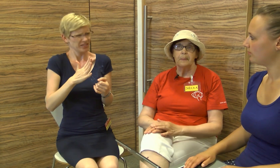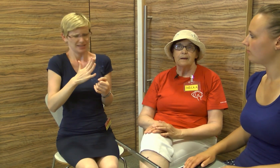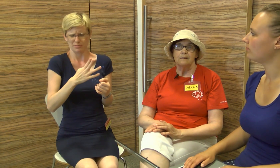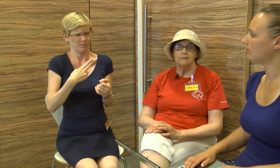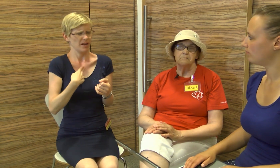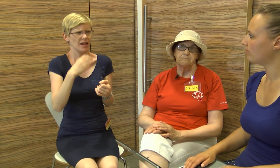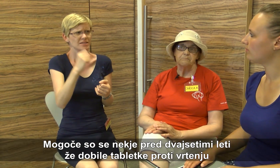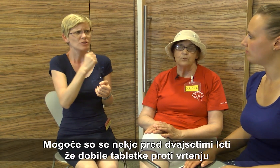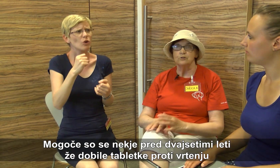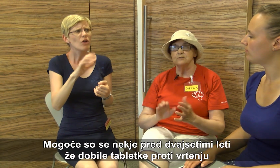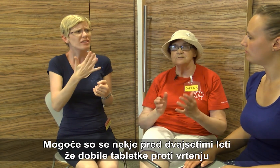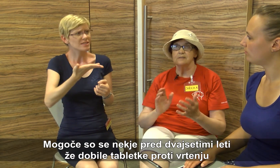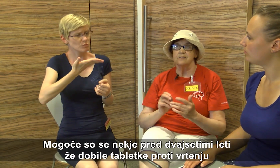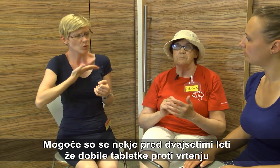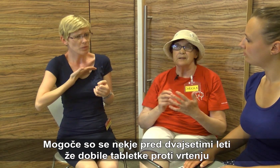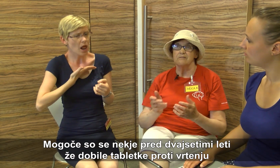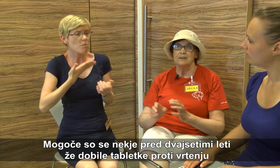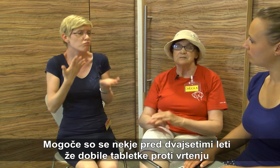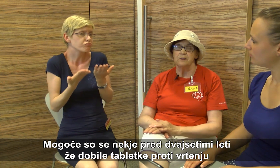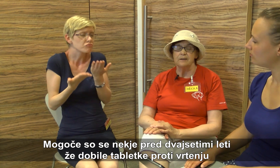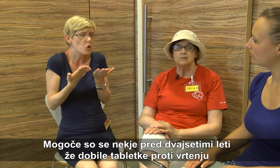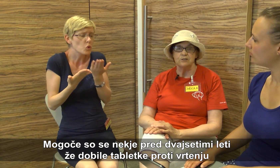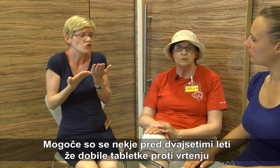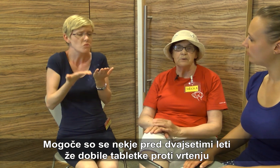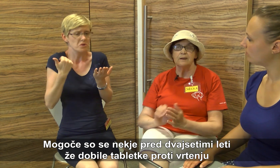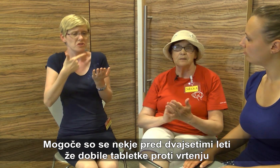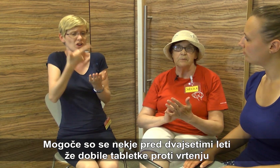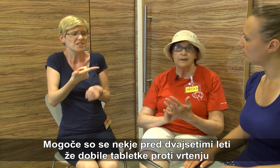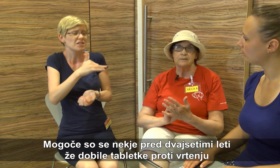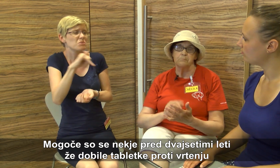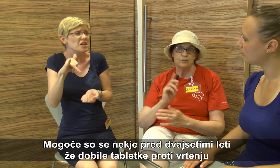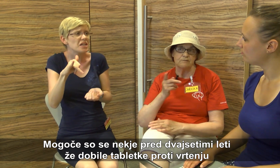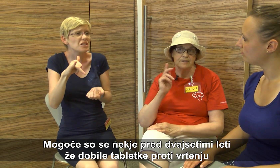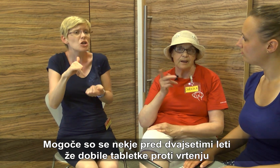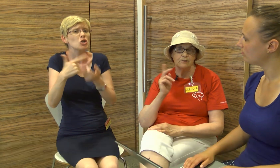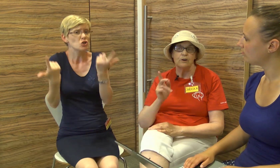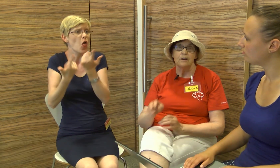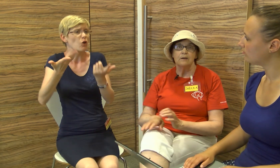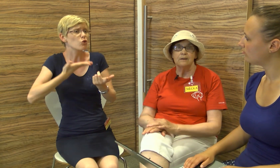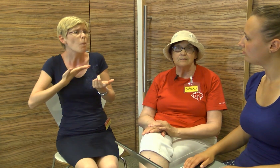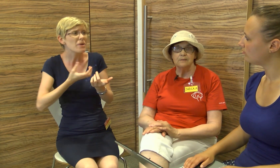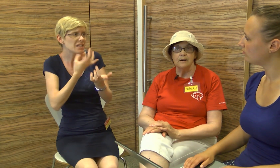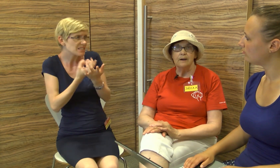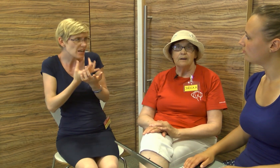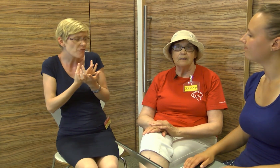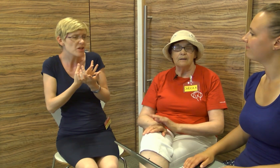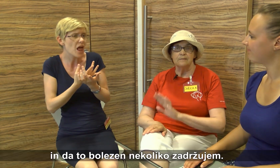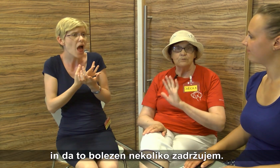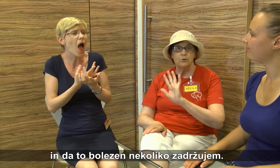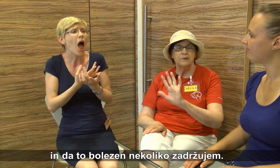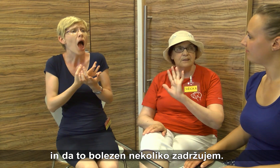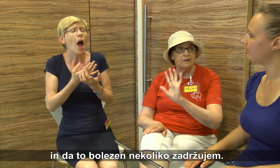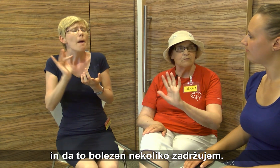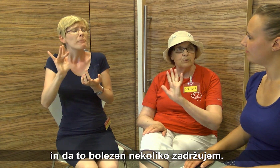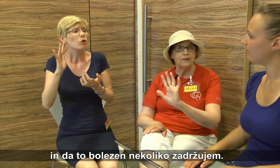dobila, mogoče so se nekje pred 20 leti že dobile tabletke proti vrtenju in da